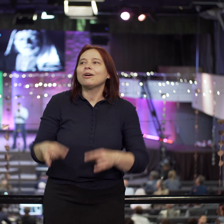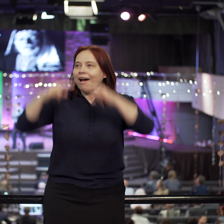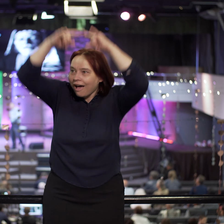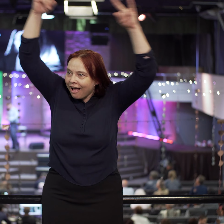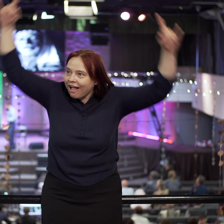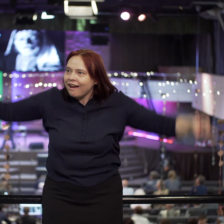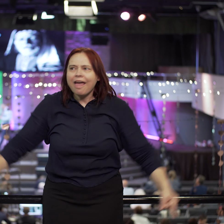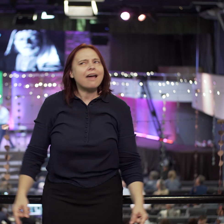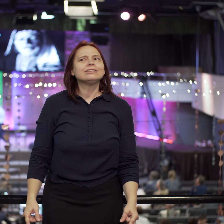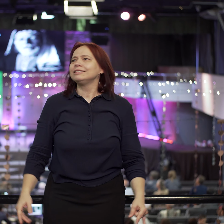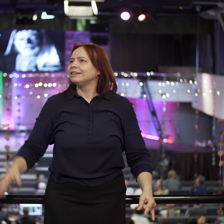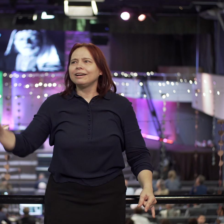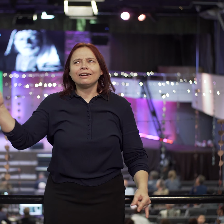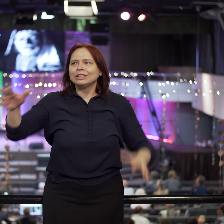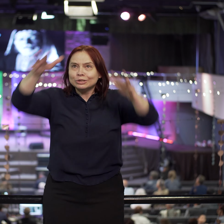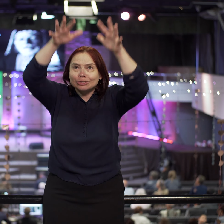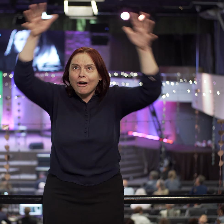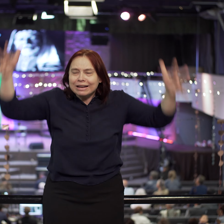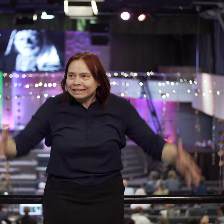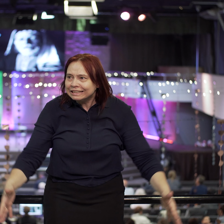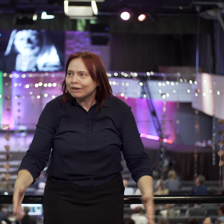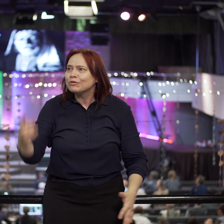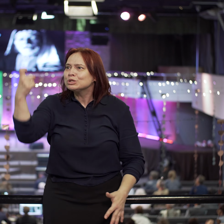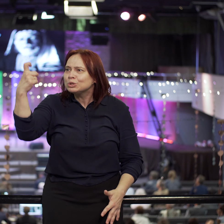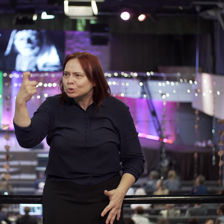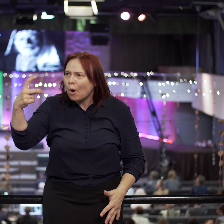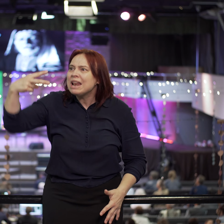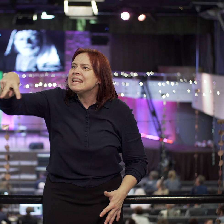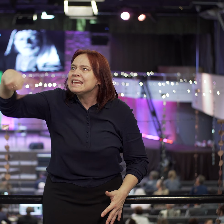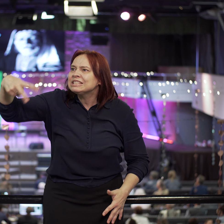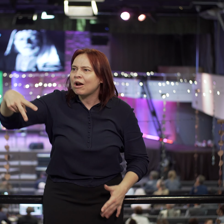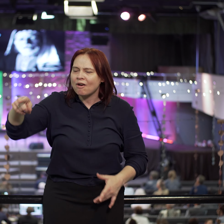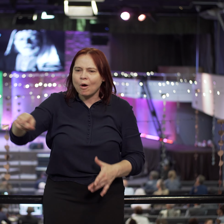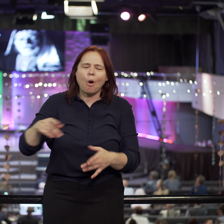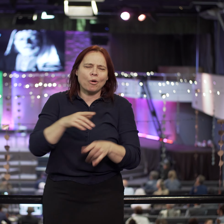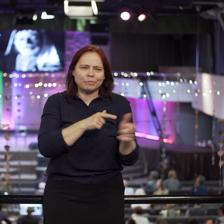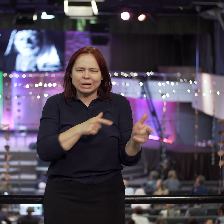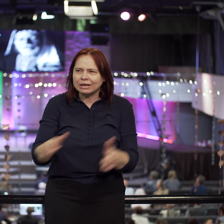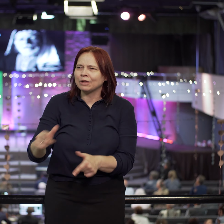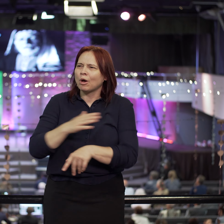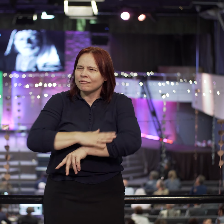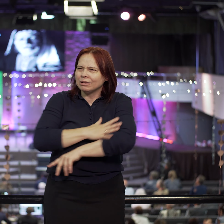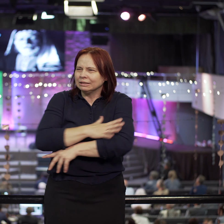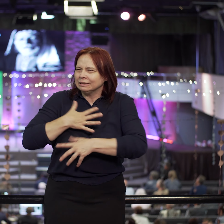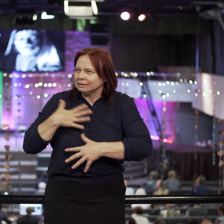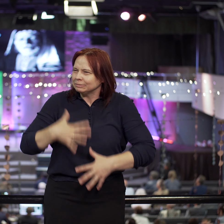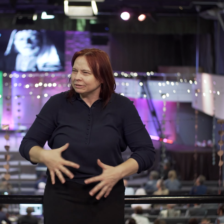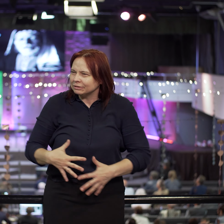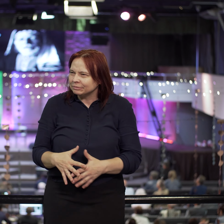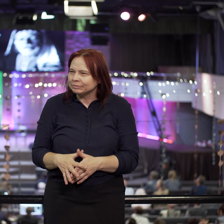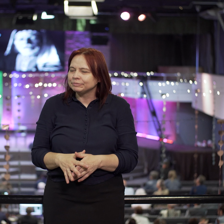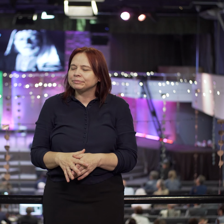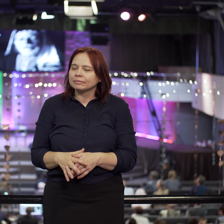чтобы общаться с Христом. Я не знаю, конечно, это была задушевная беседа. Может быть, Никодим хотел в